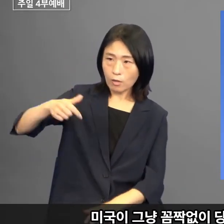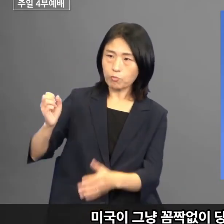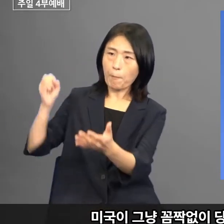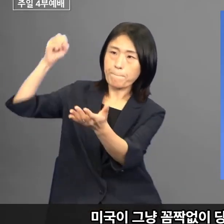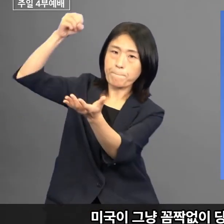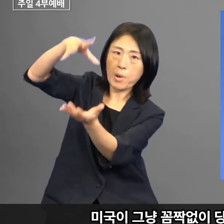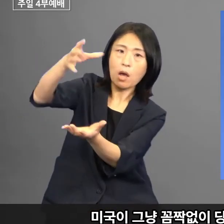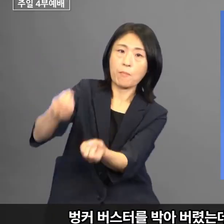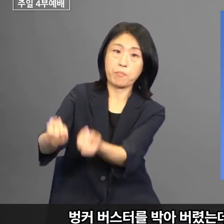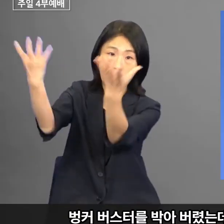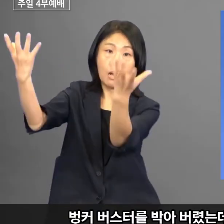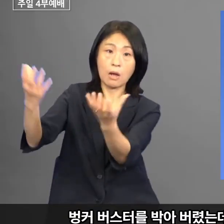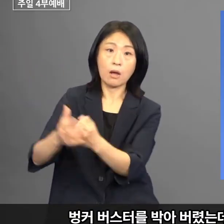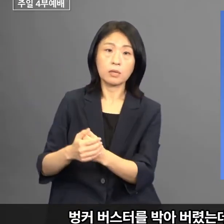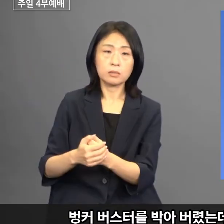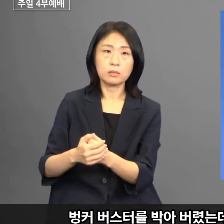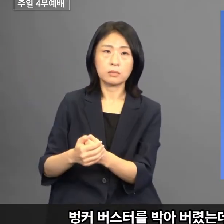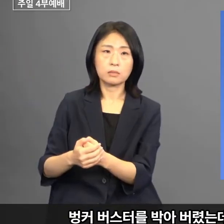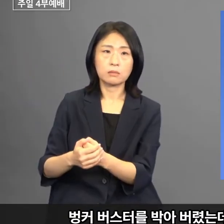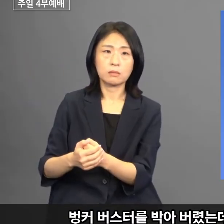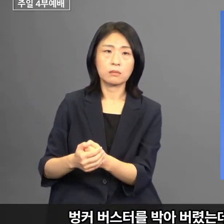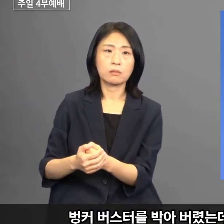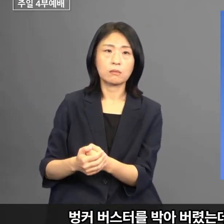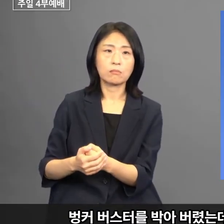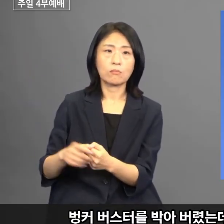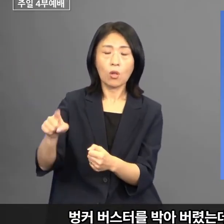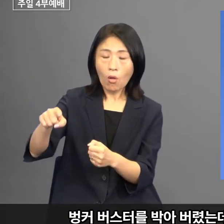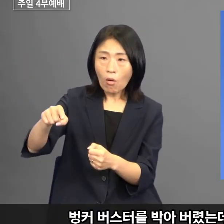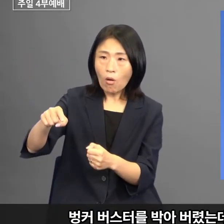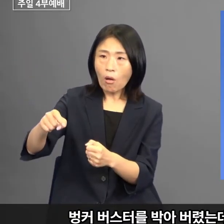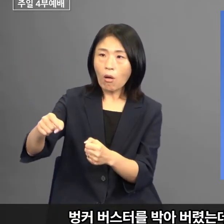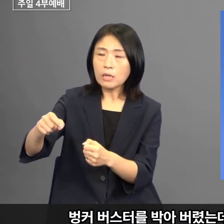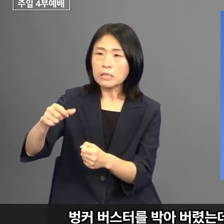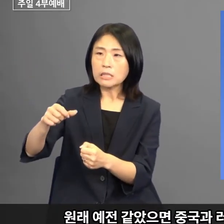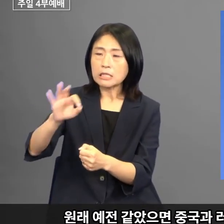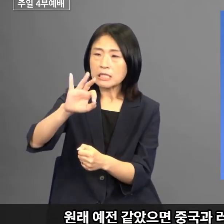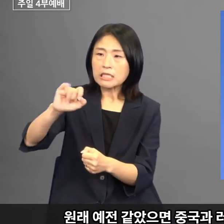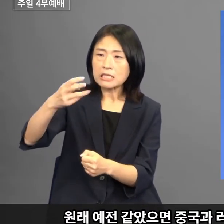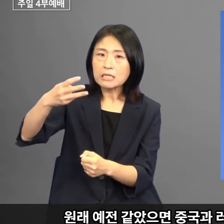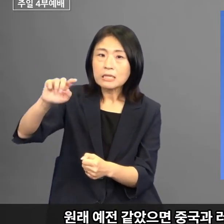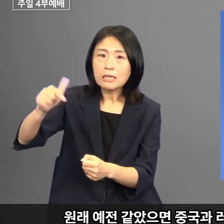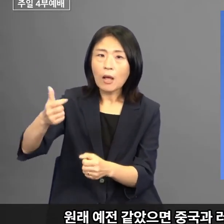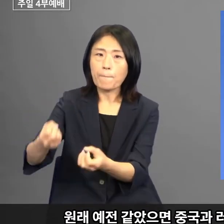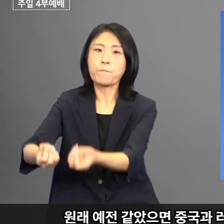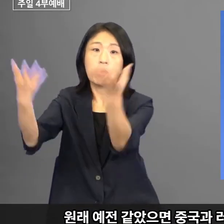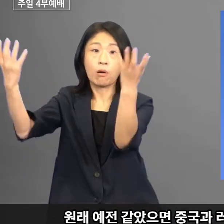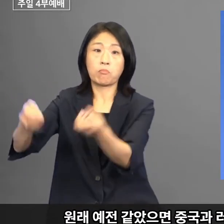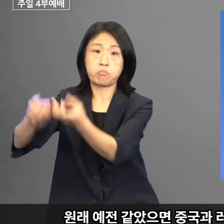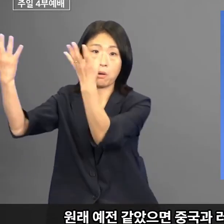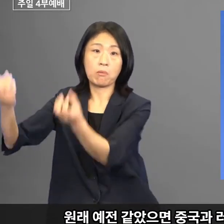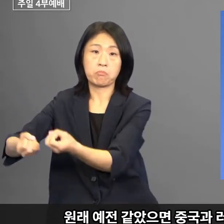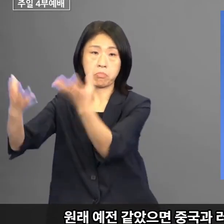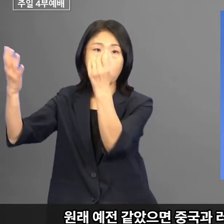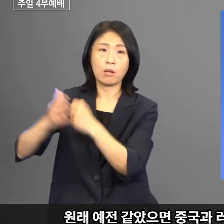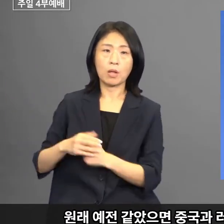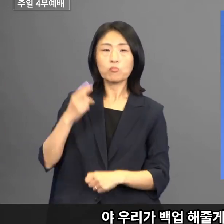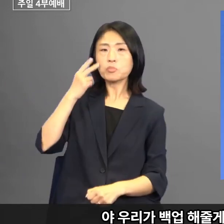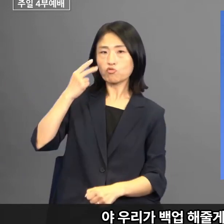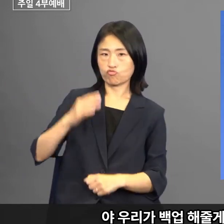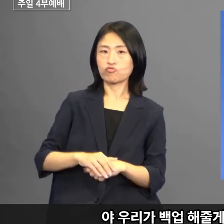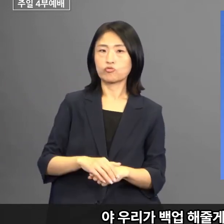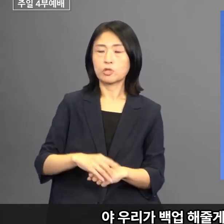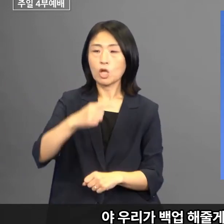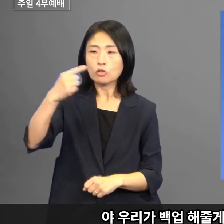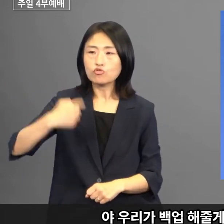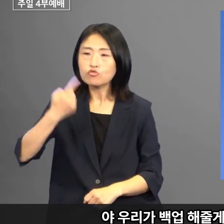오는지도 몰랐어요. 벙커버스터를 박아버렸는데 우리가 뭐 꼼짝없이 당한 거죠. 원래 예전 같았으면 중국과 러시아가 같이 연결되어 있으니까 야,